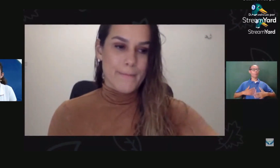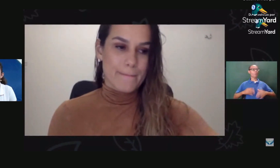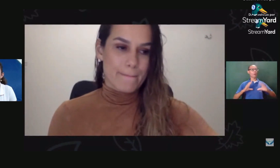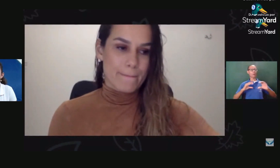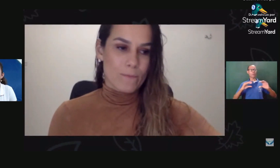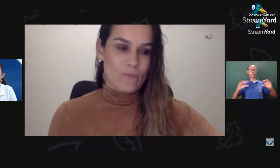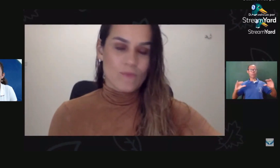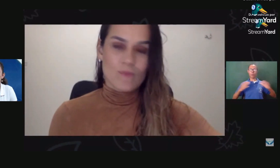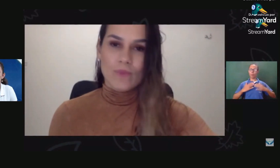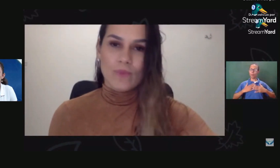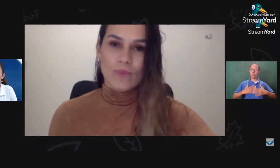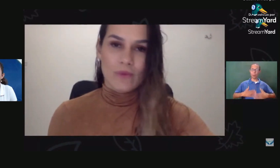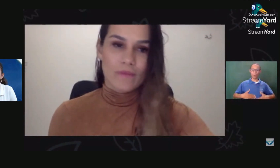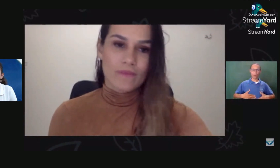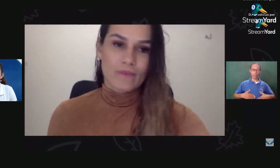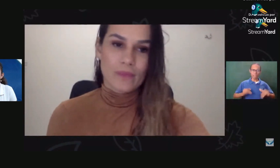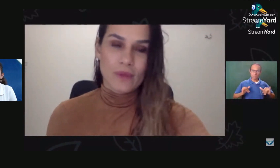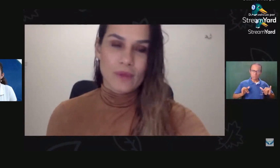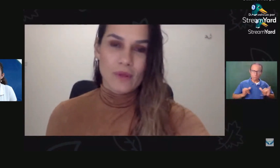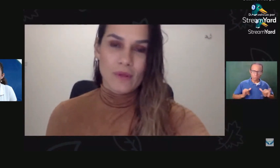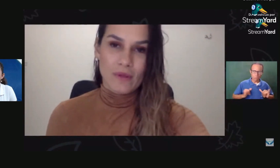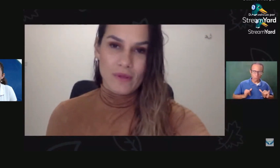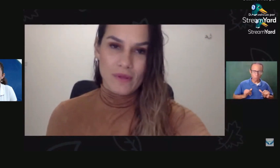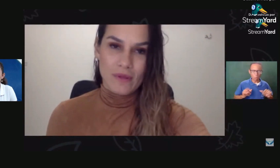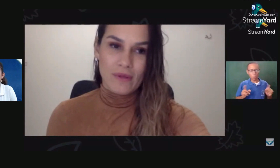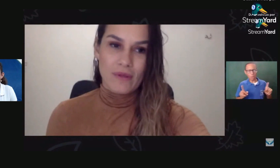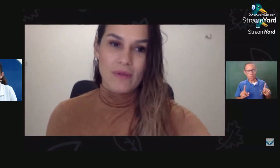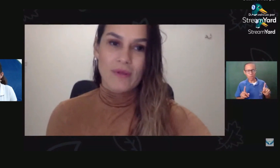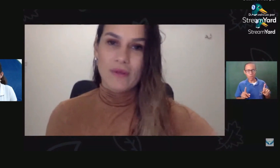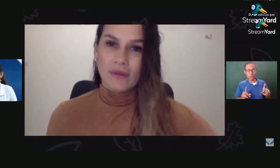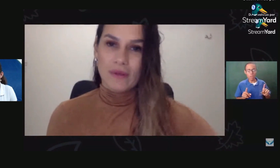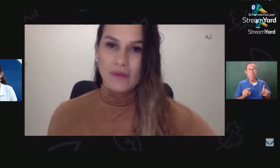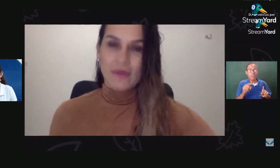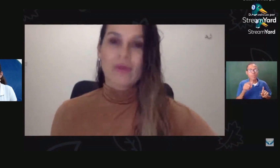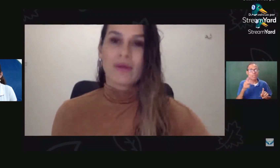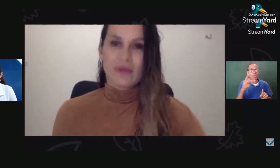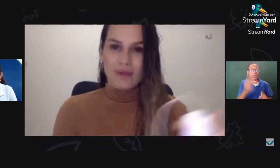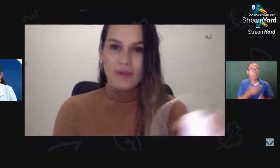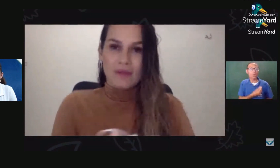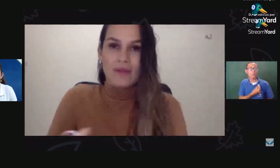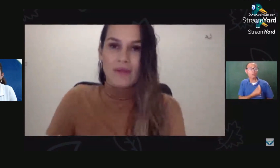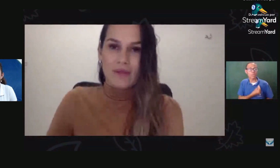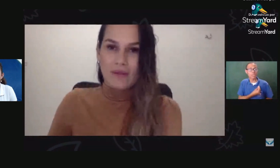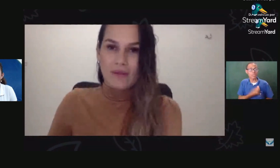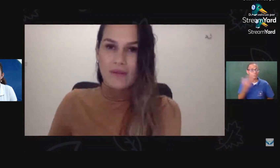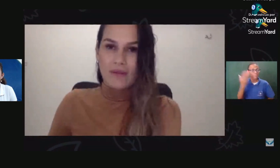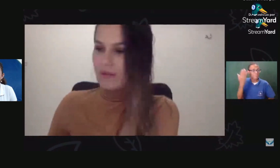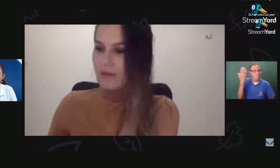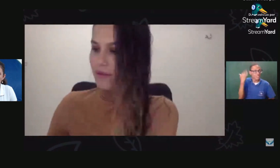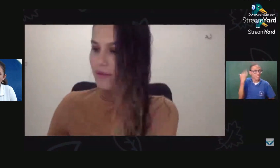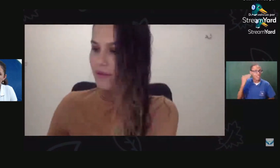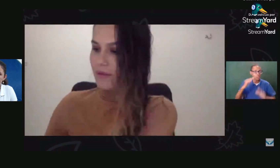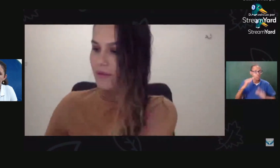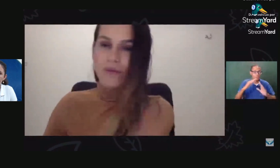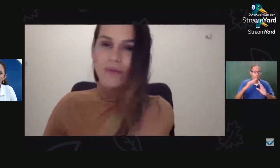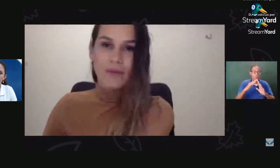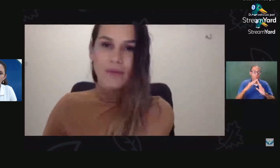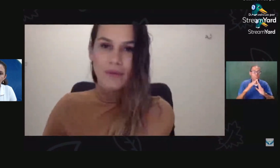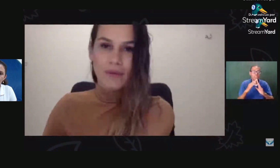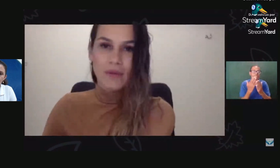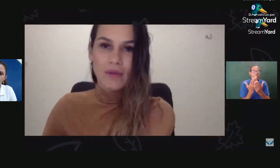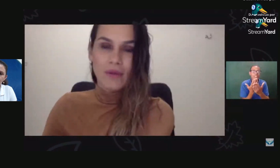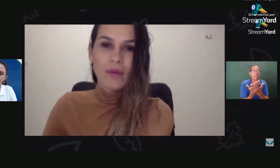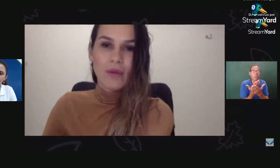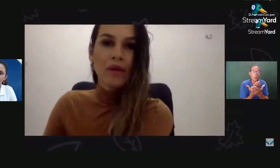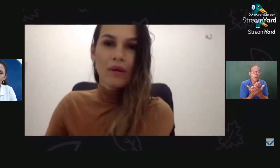ser modelo, de conseguir. E às vezes a pessoa fica, né, na zona de conforto e você mostra, então, como que